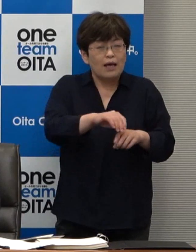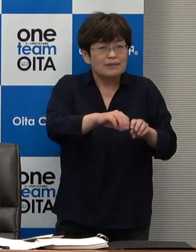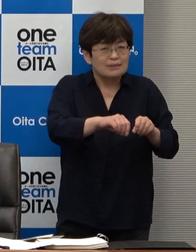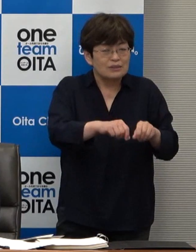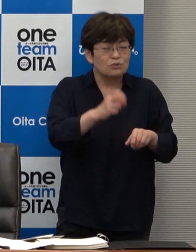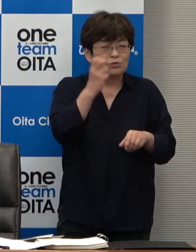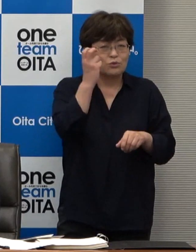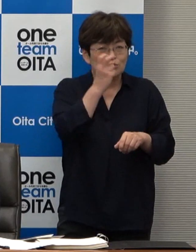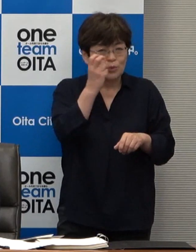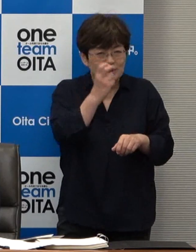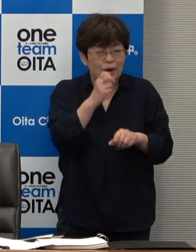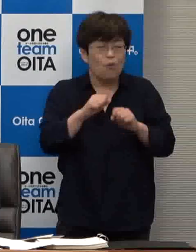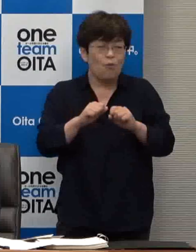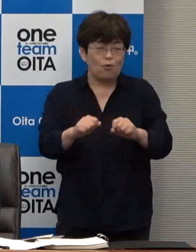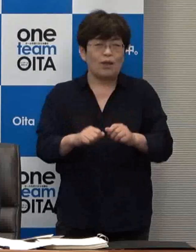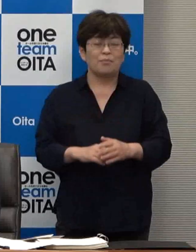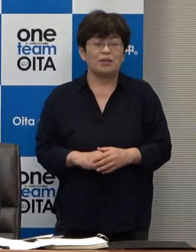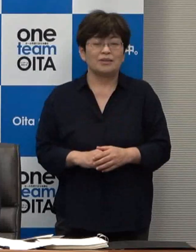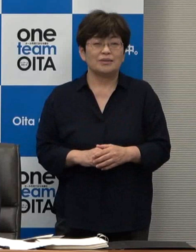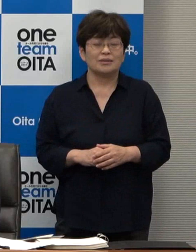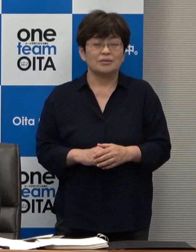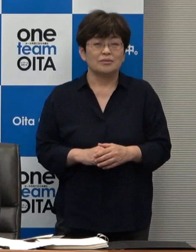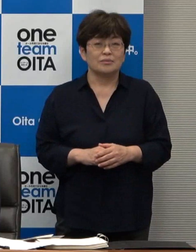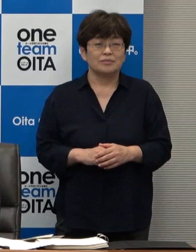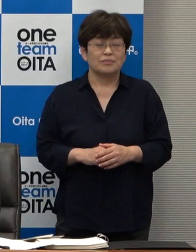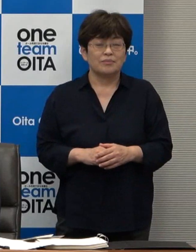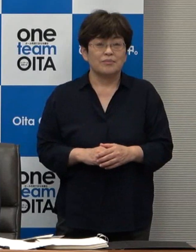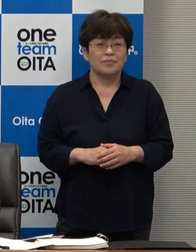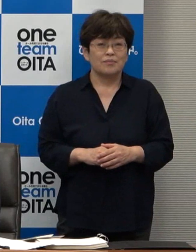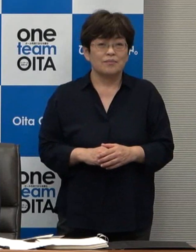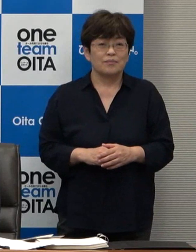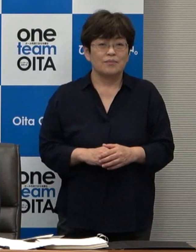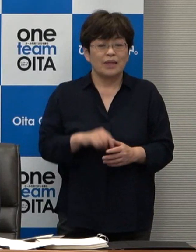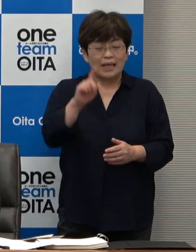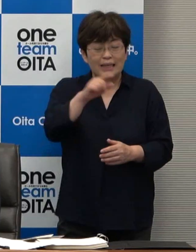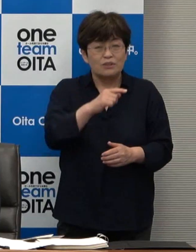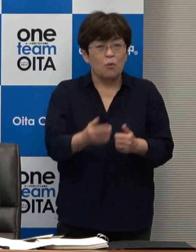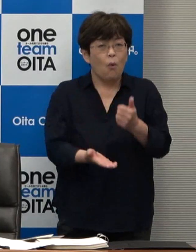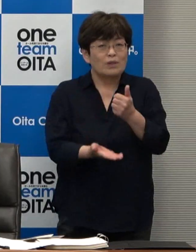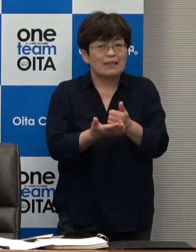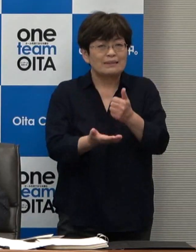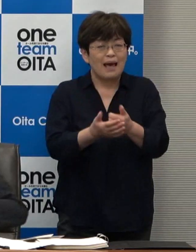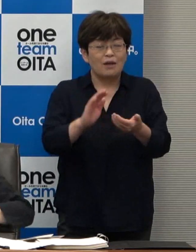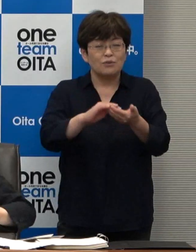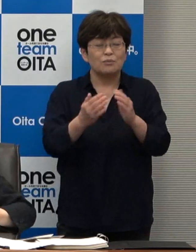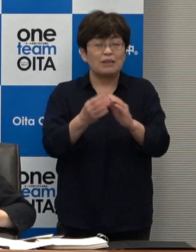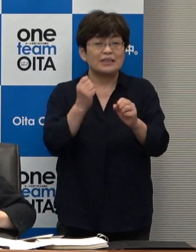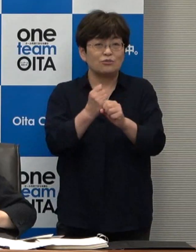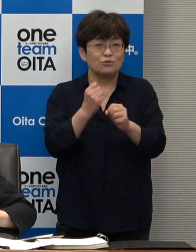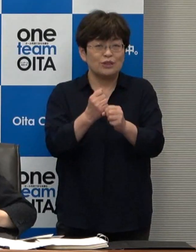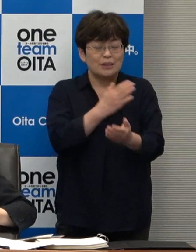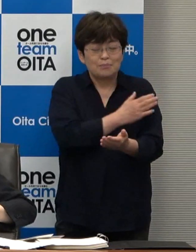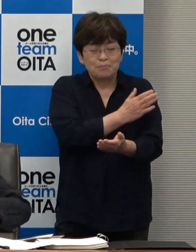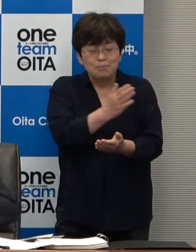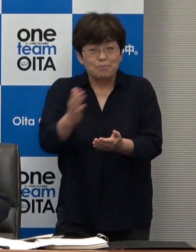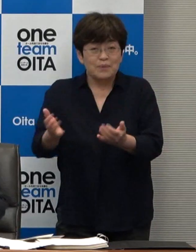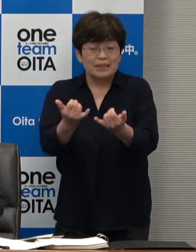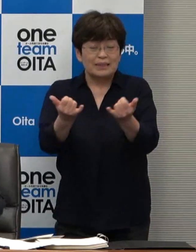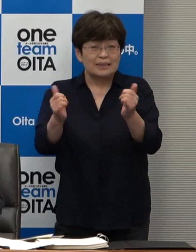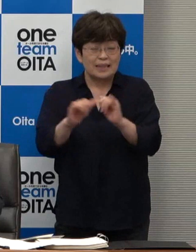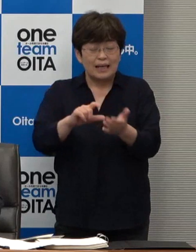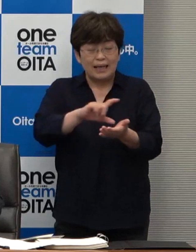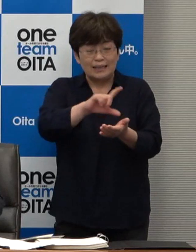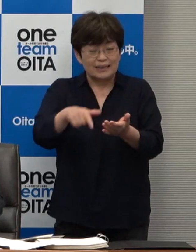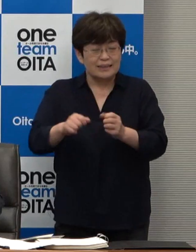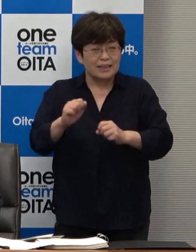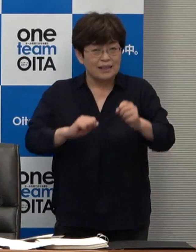討を行ってまいります。その下、人を支えるまちづくり、あらゆる人が社会や地域で活躍できる